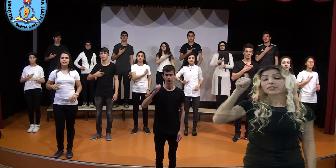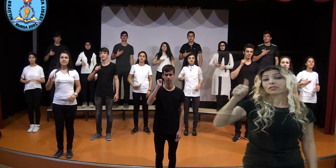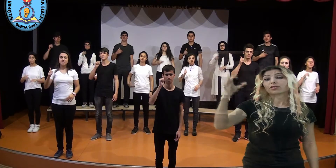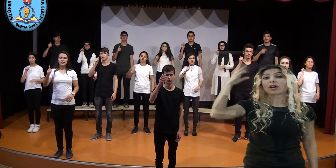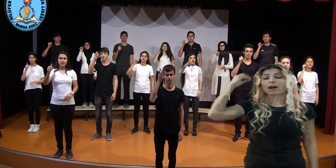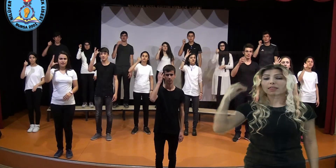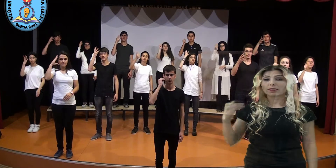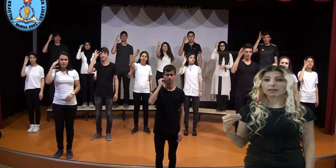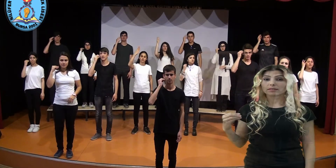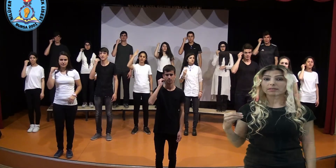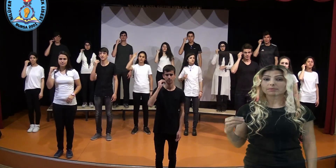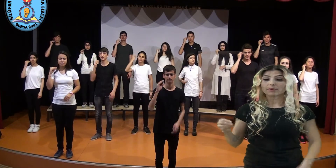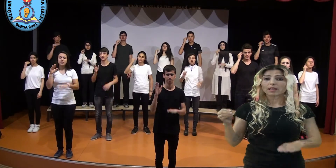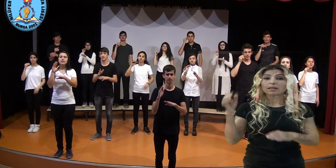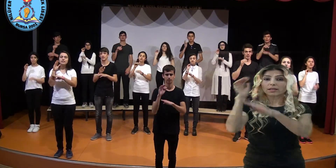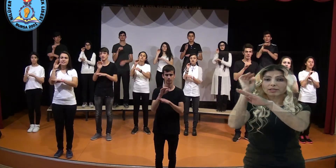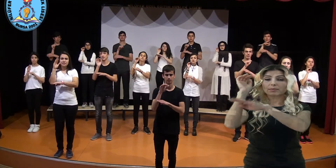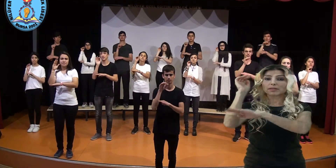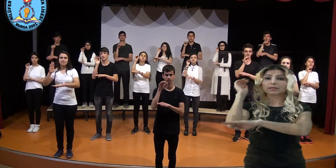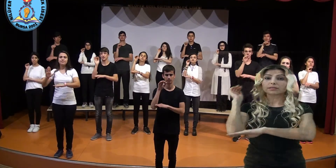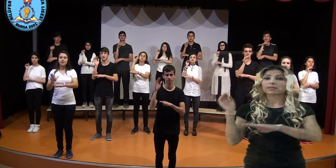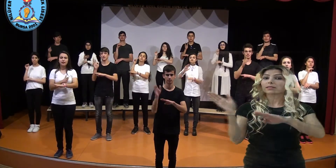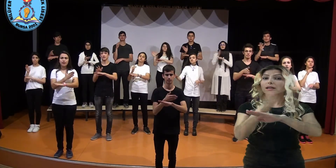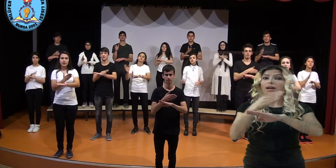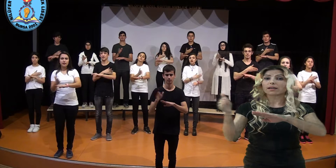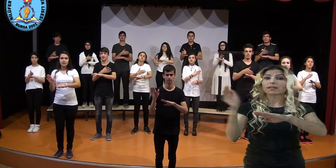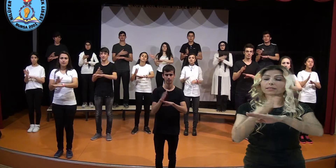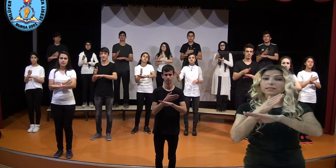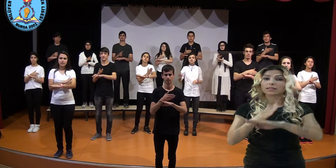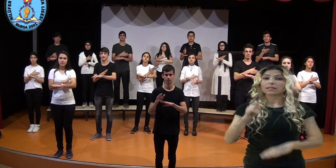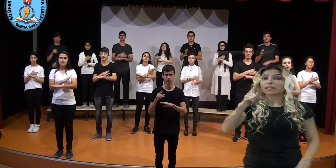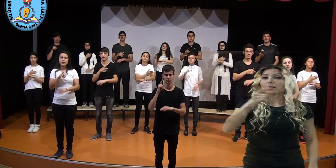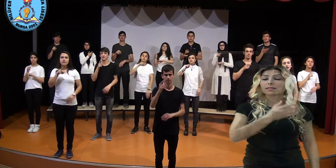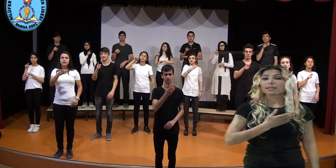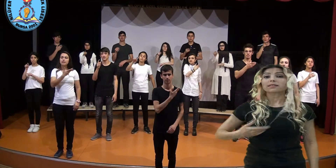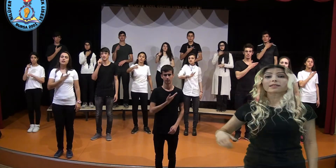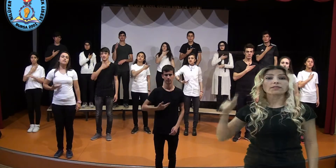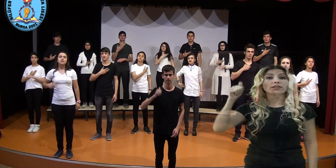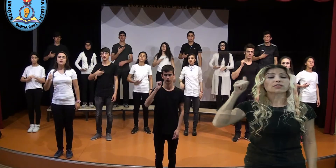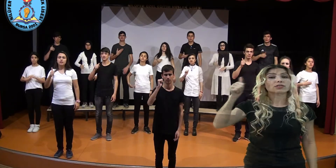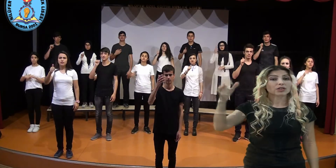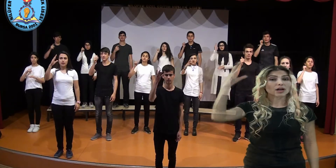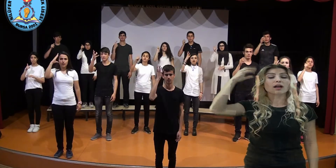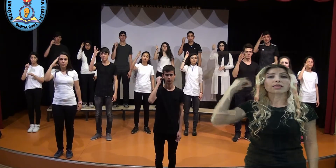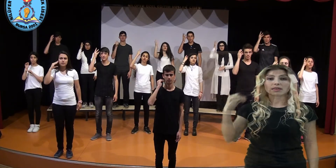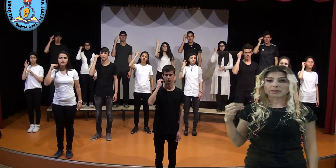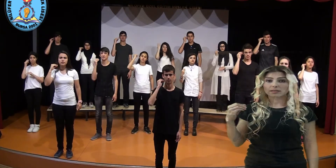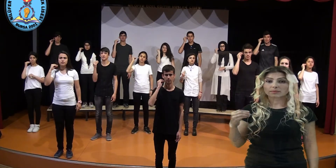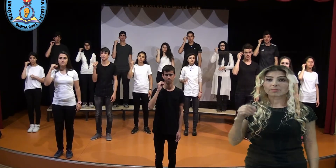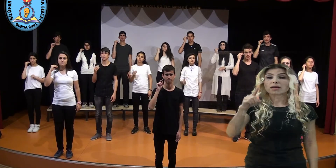Sevecek kimsen yok, damlıyız. Yaşamanın gayesini, seni sevince